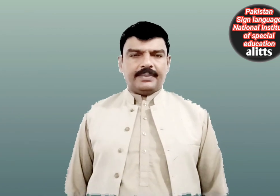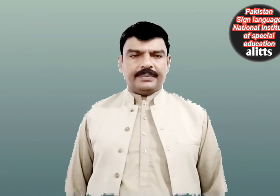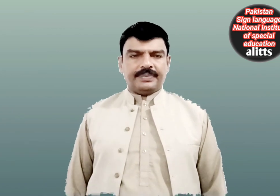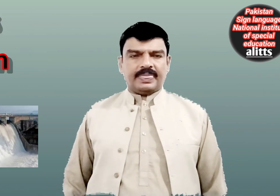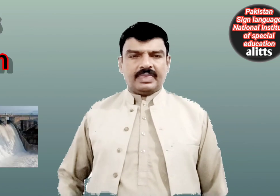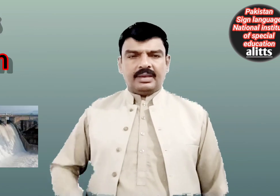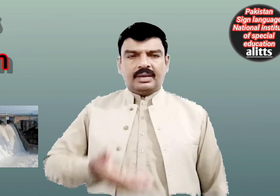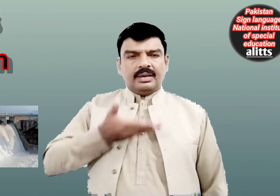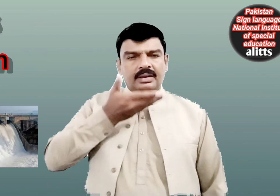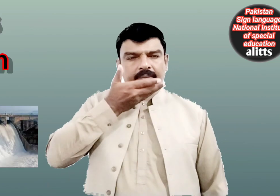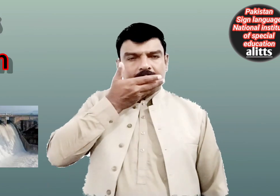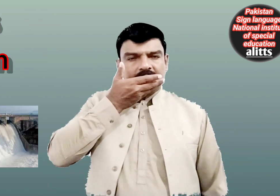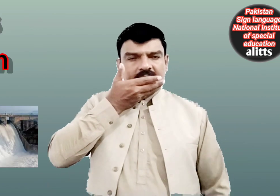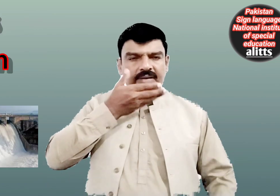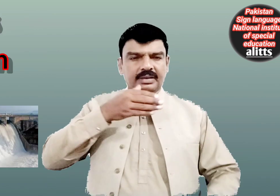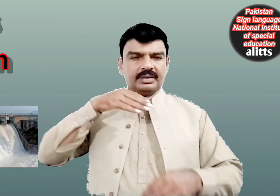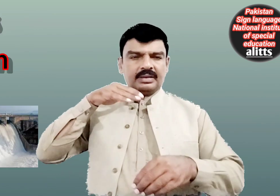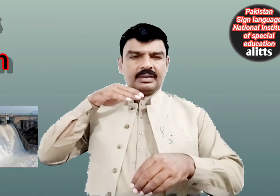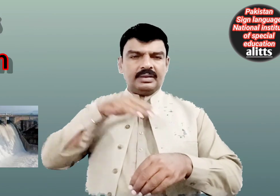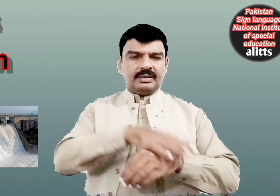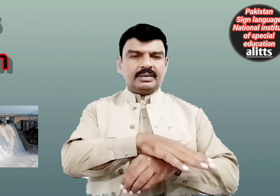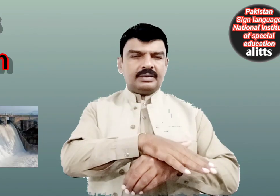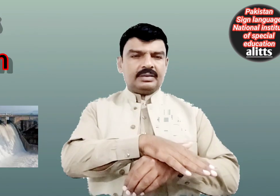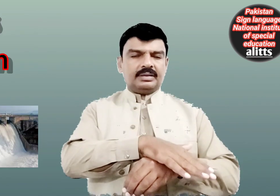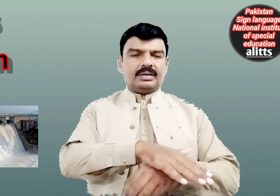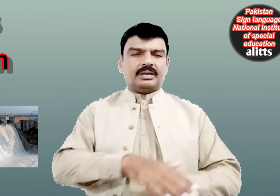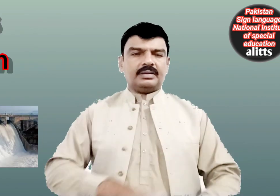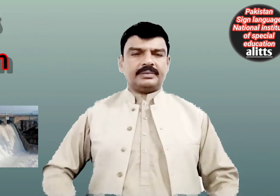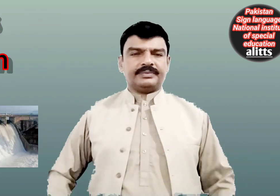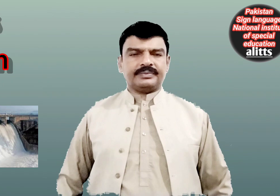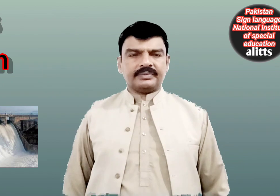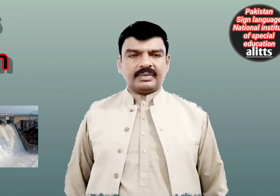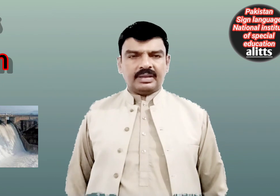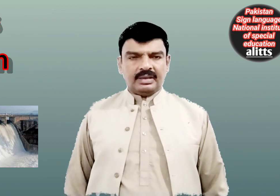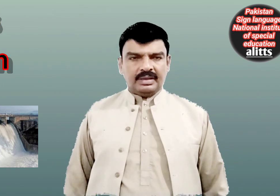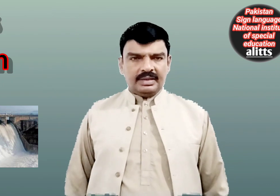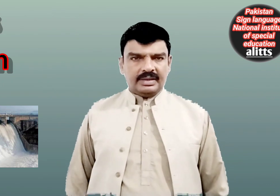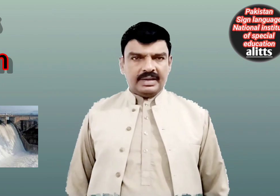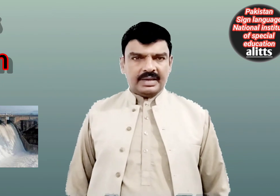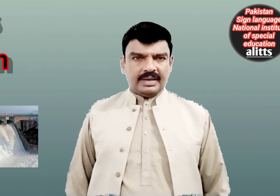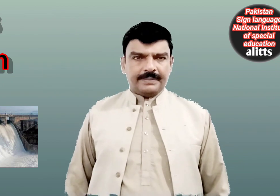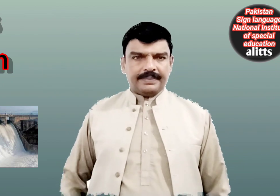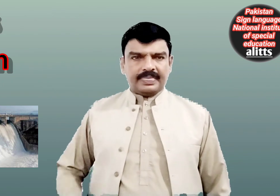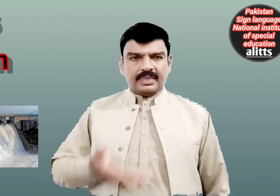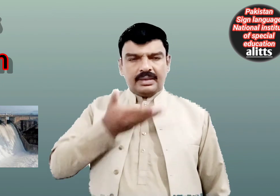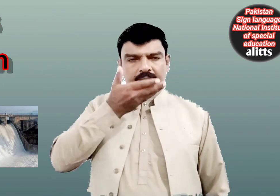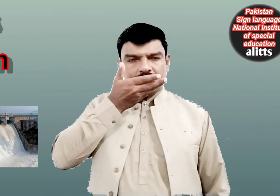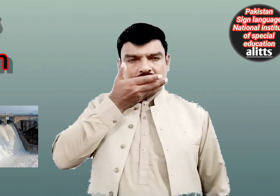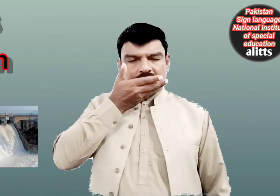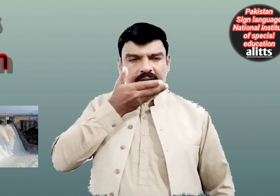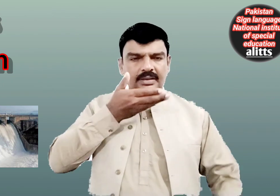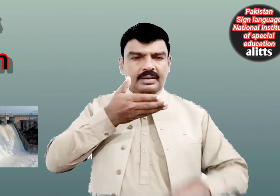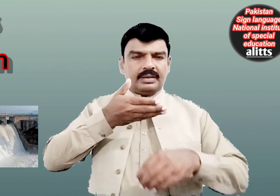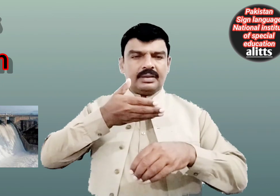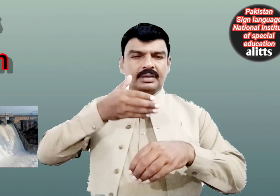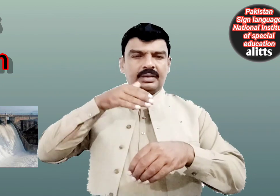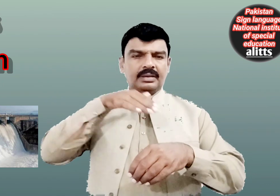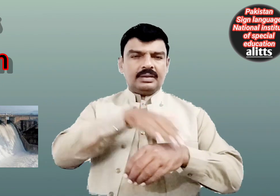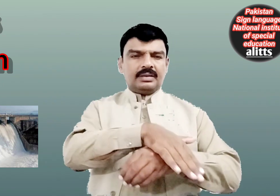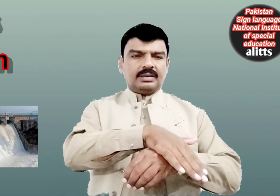डैम, पानी गिरना। डैम, पानी